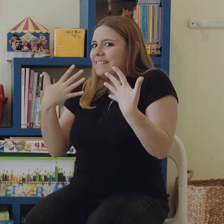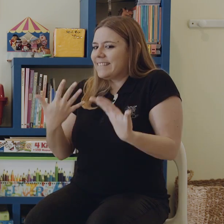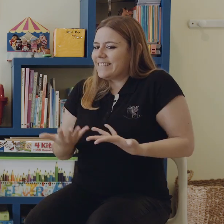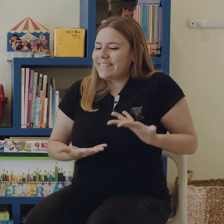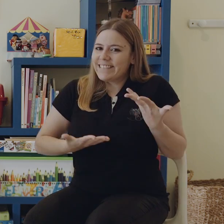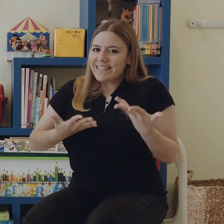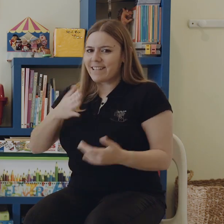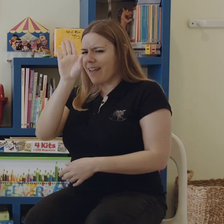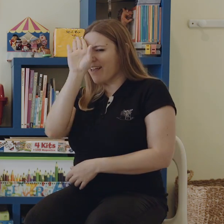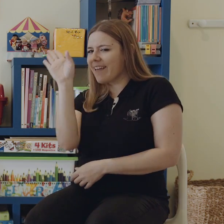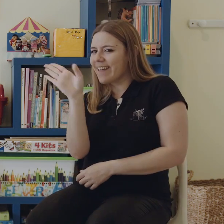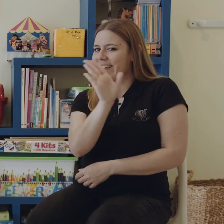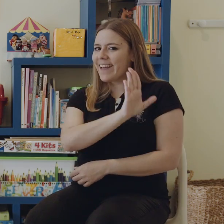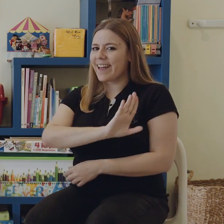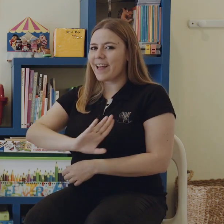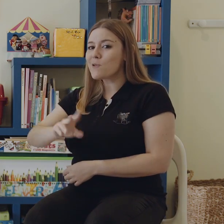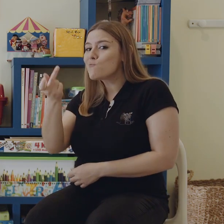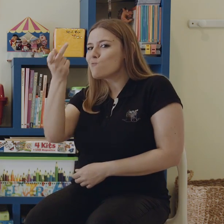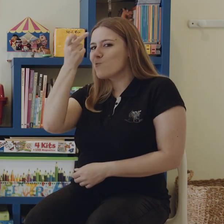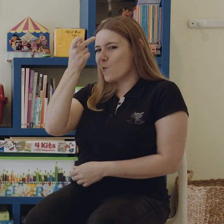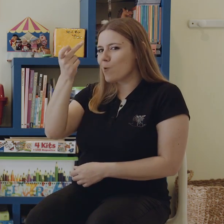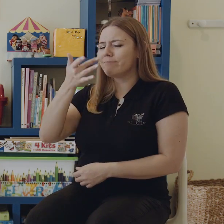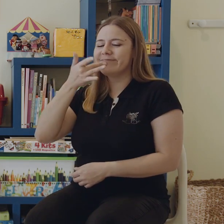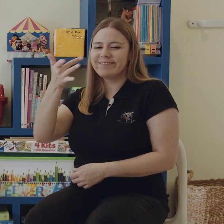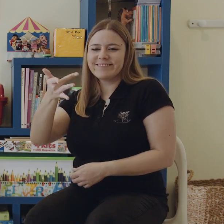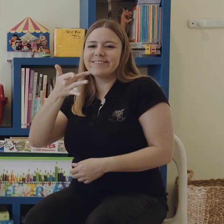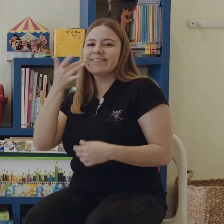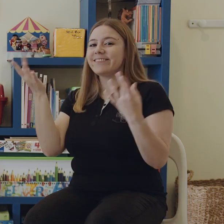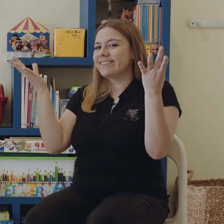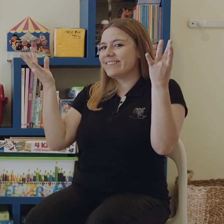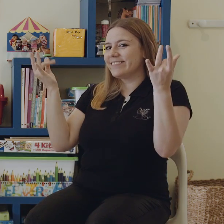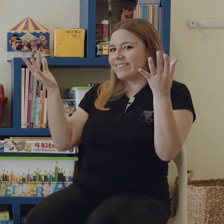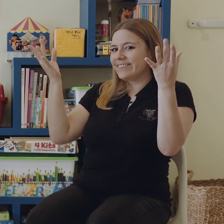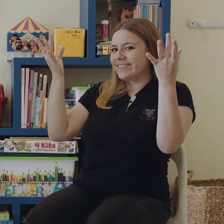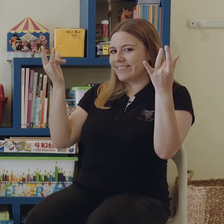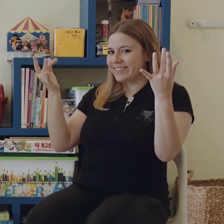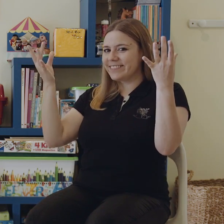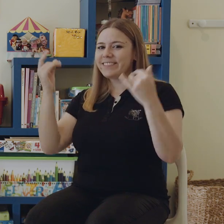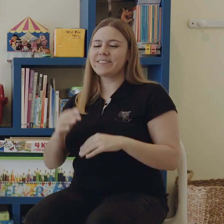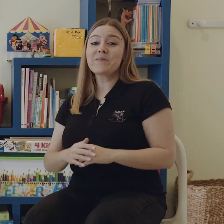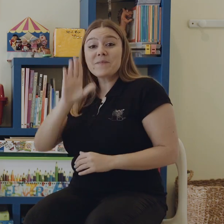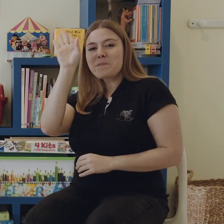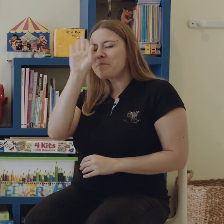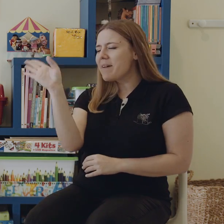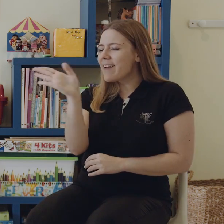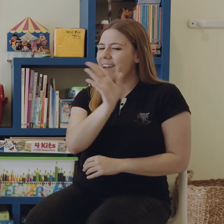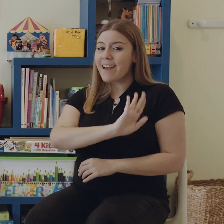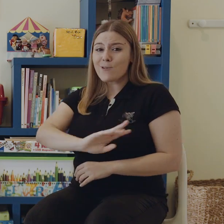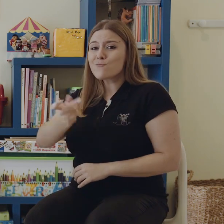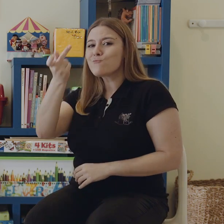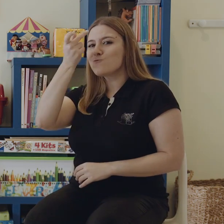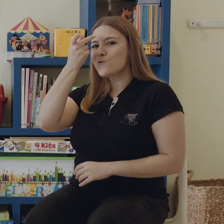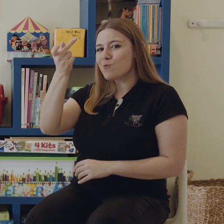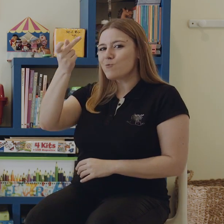tal a cegueira. Já o sabem de gingeira, tanto disparate, tanta brincadeira. Já o sabem